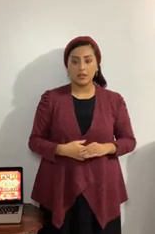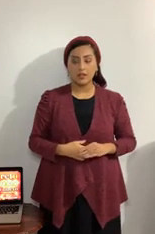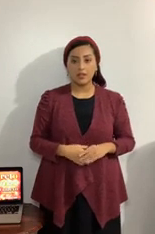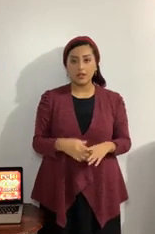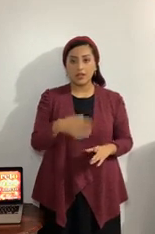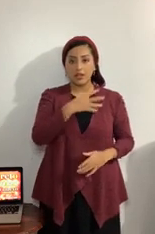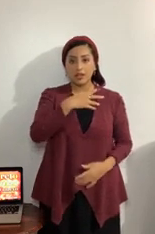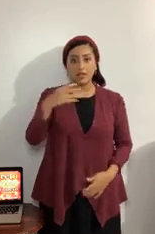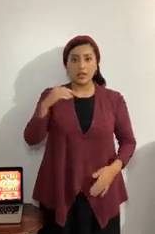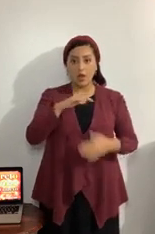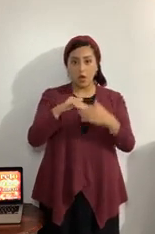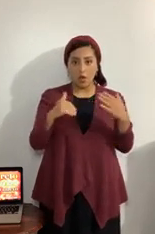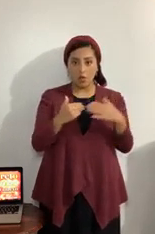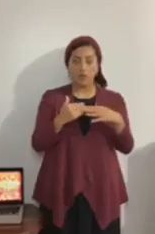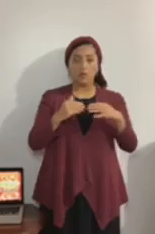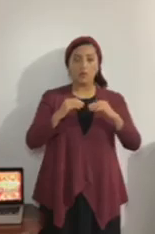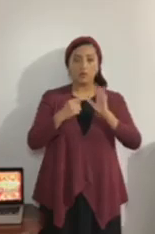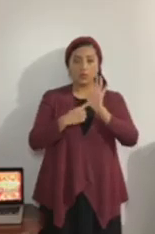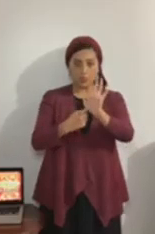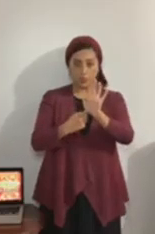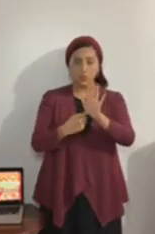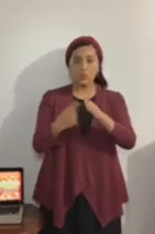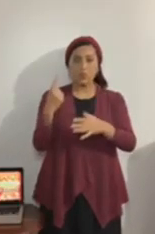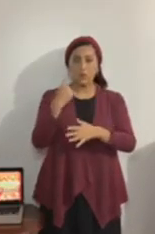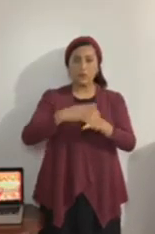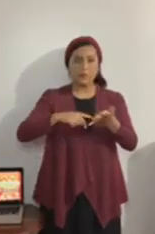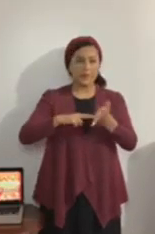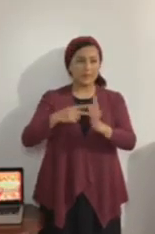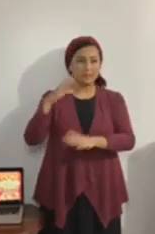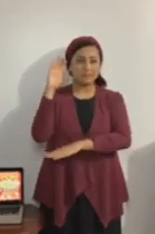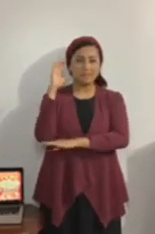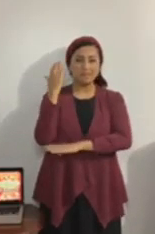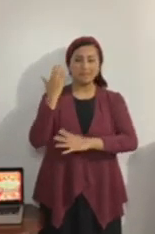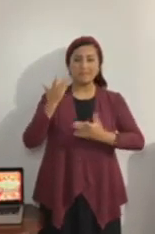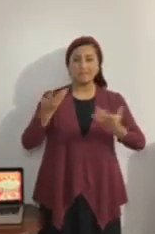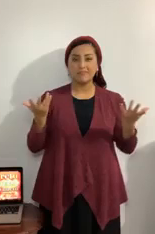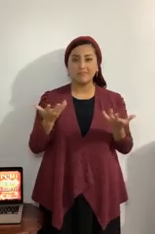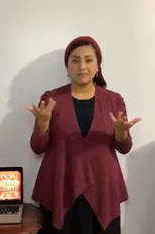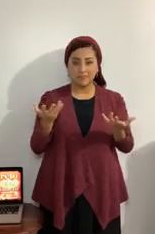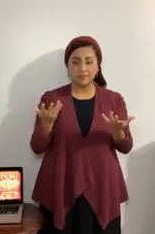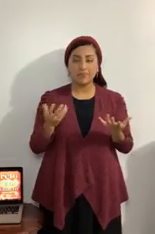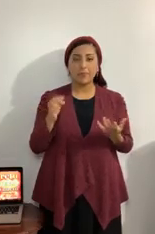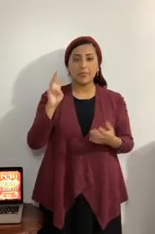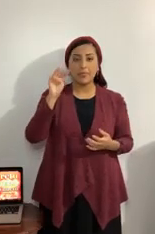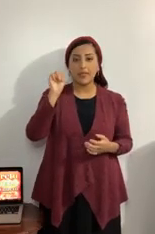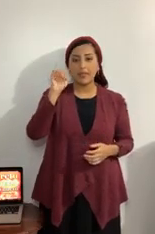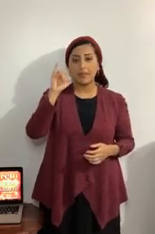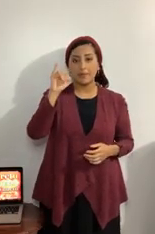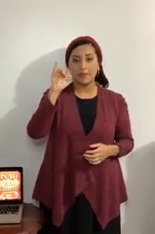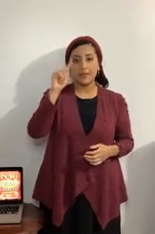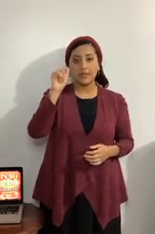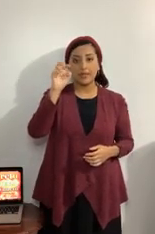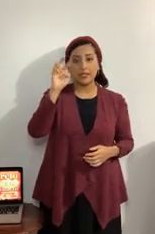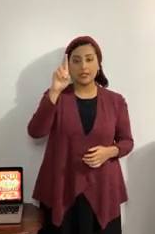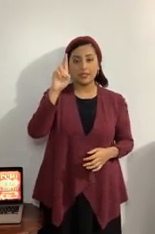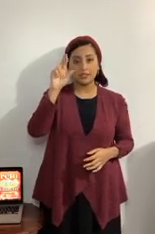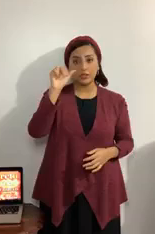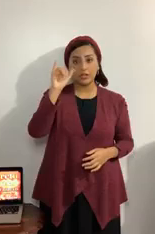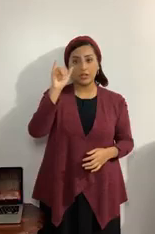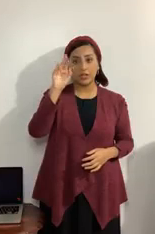que todo quede al descubierto. Entonces, ¿qué es la Navidad? El mitraísmo tenía 2 días sagrados. Mitra